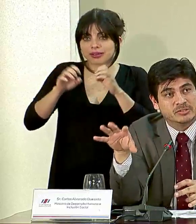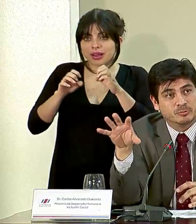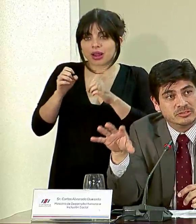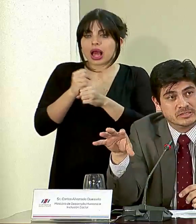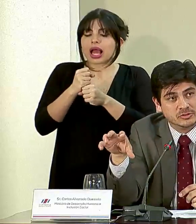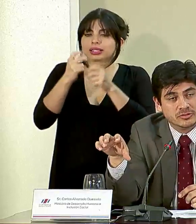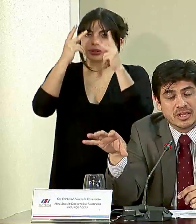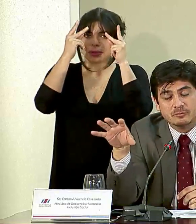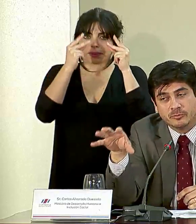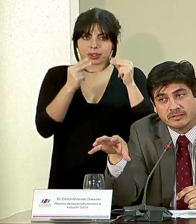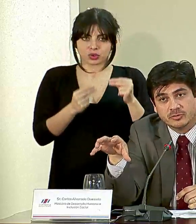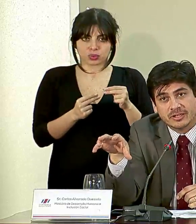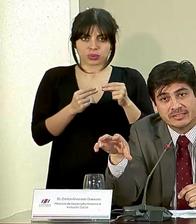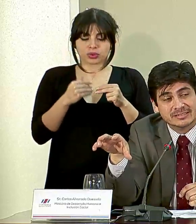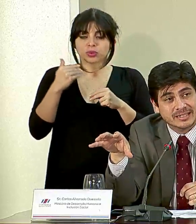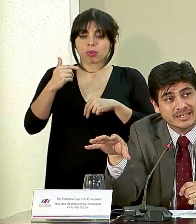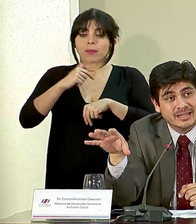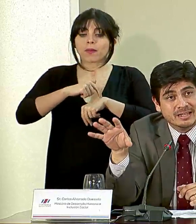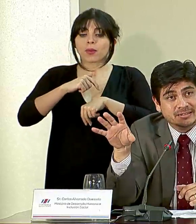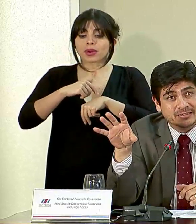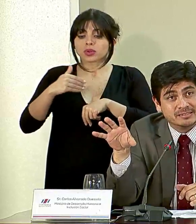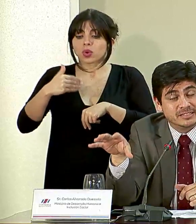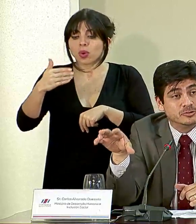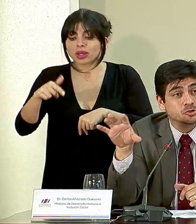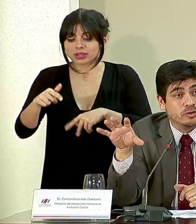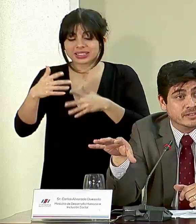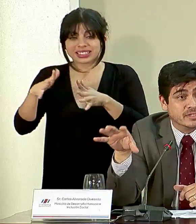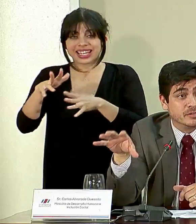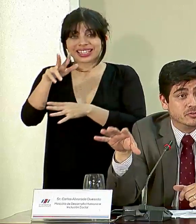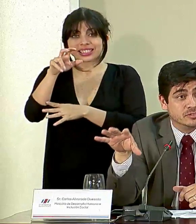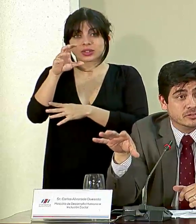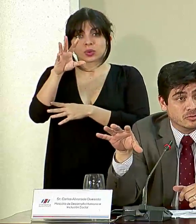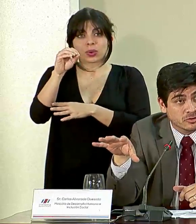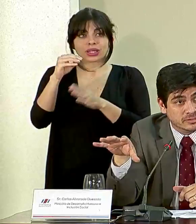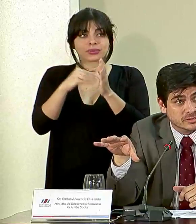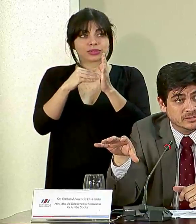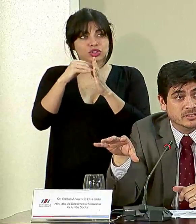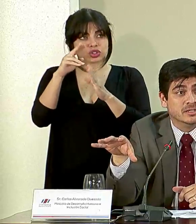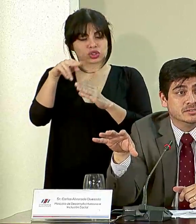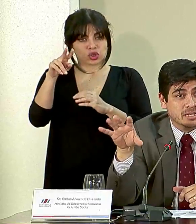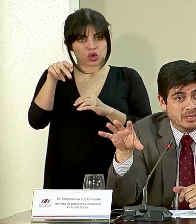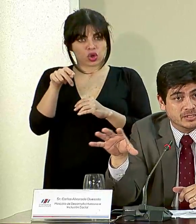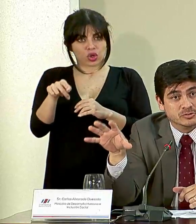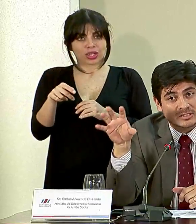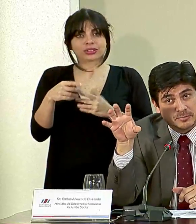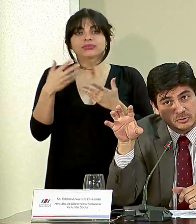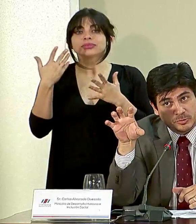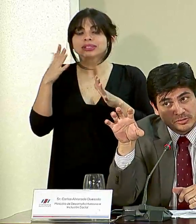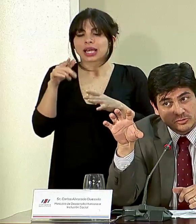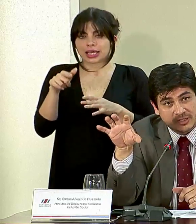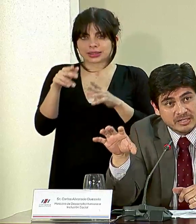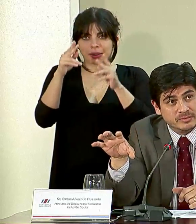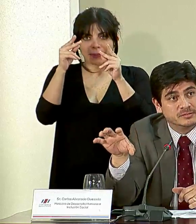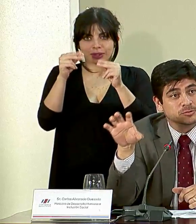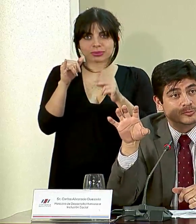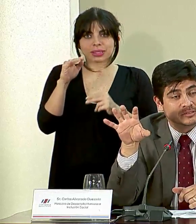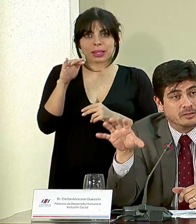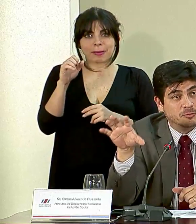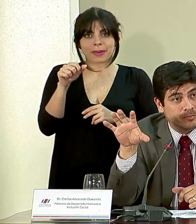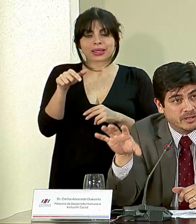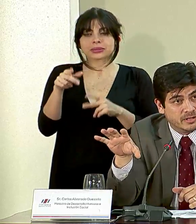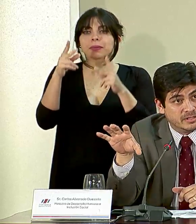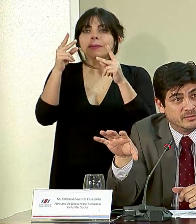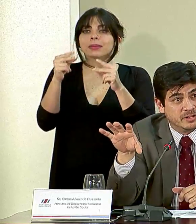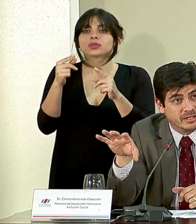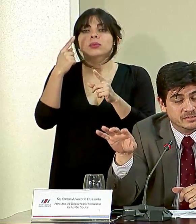hace la presupuestación al momento que es de 340 millones de colones. Ya eso es del presupuesto de Limas